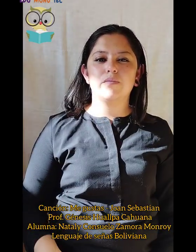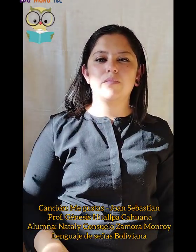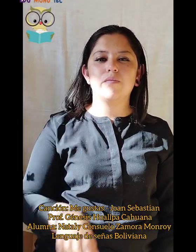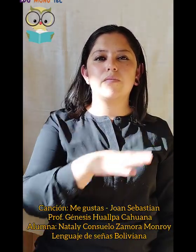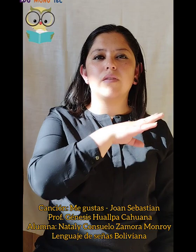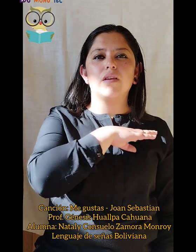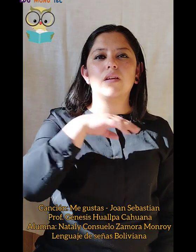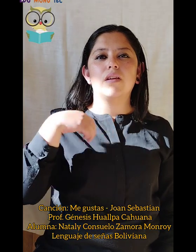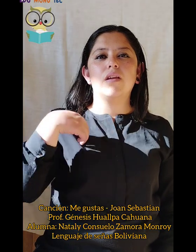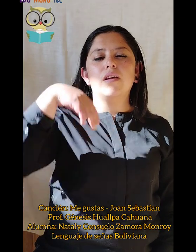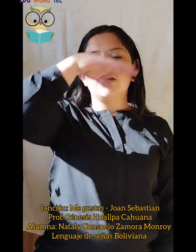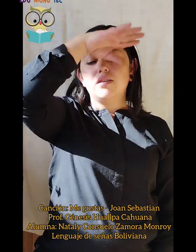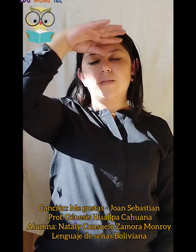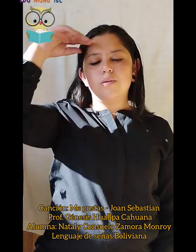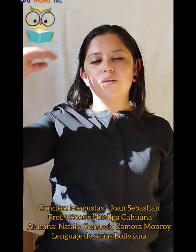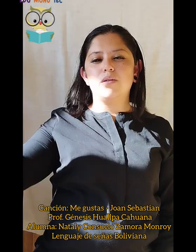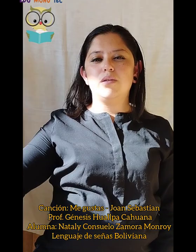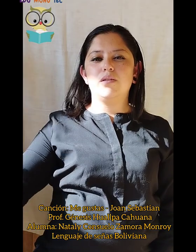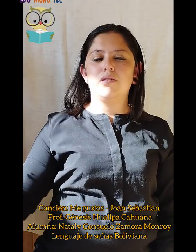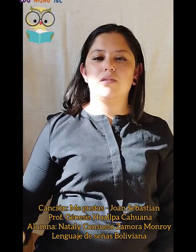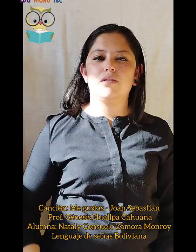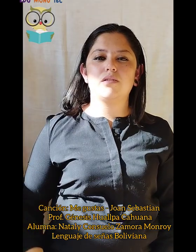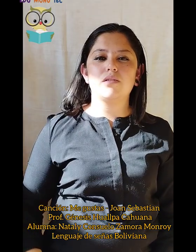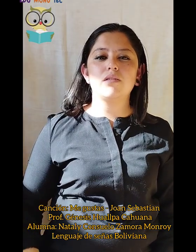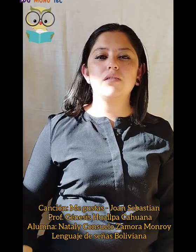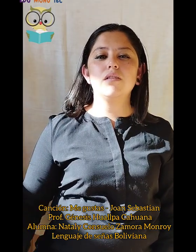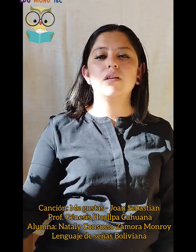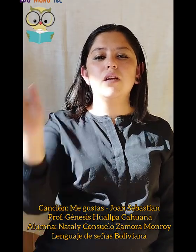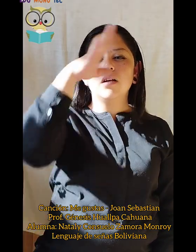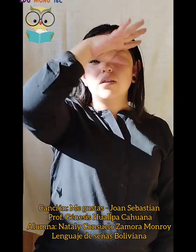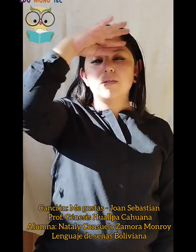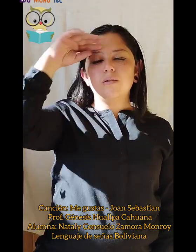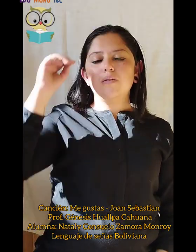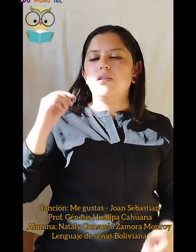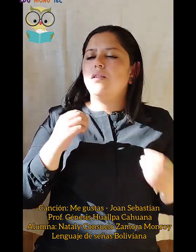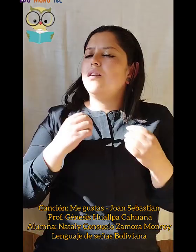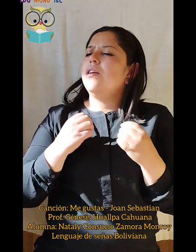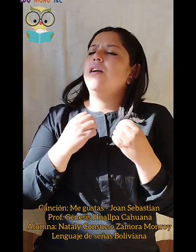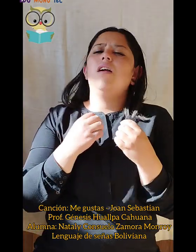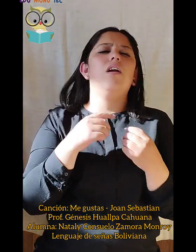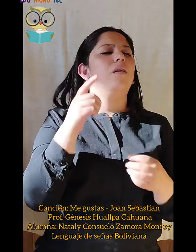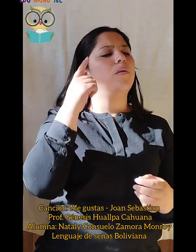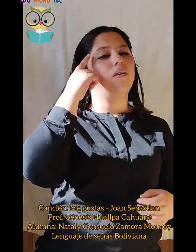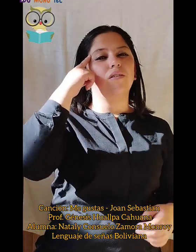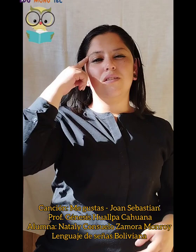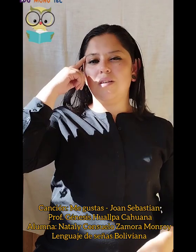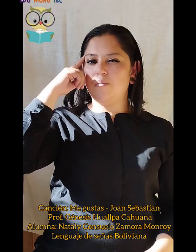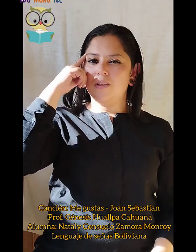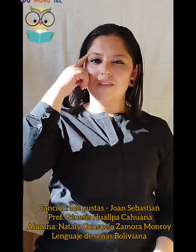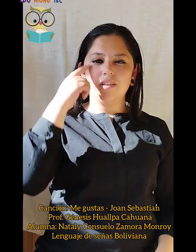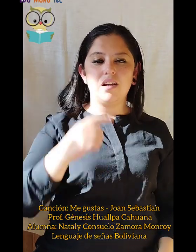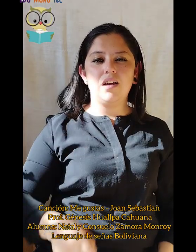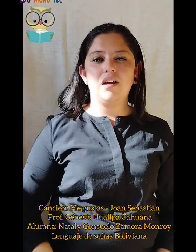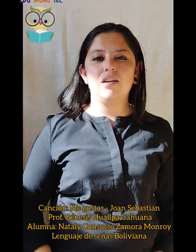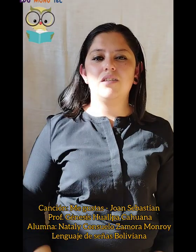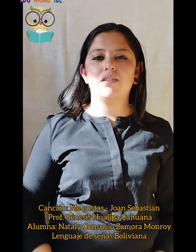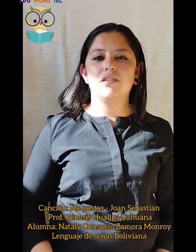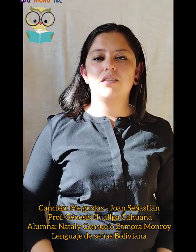Y sudo, sudo de nervios de pensar